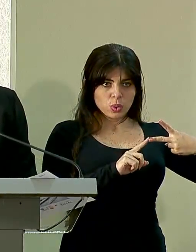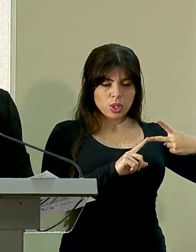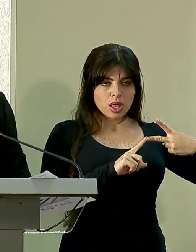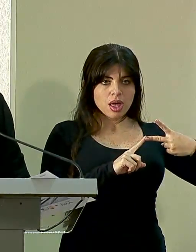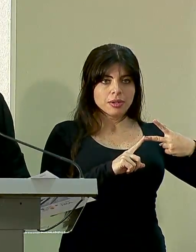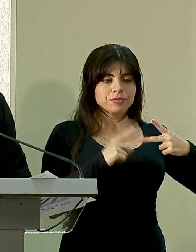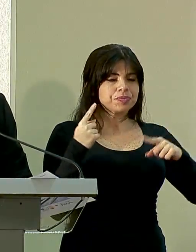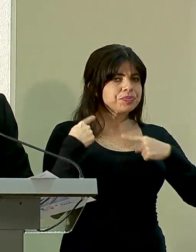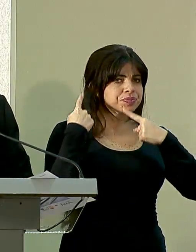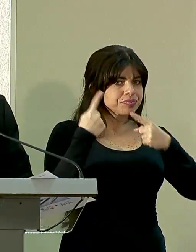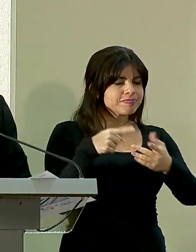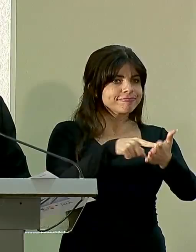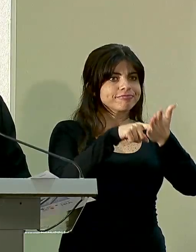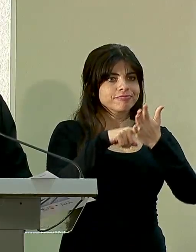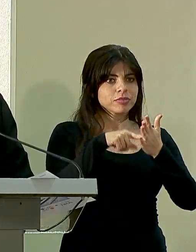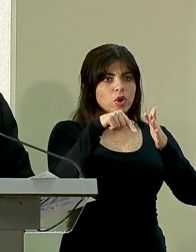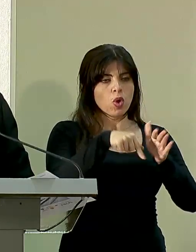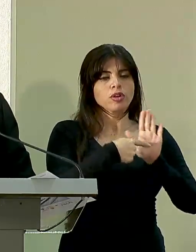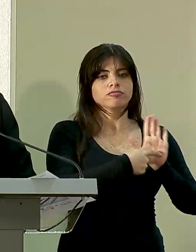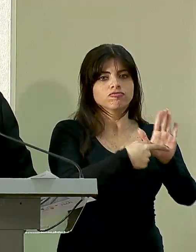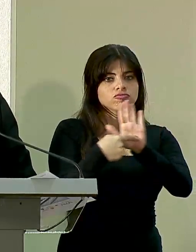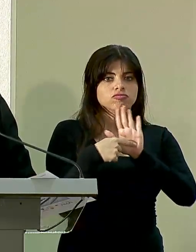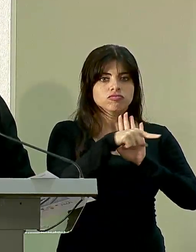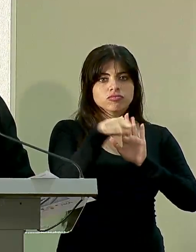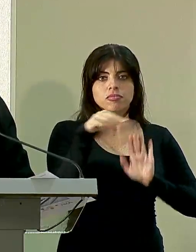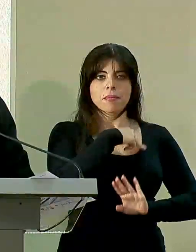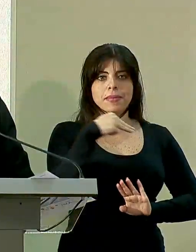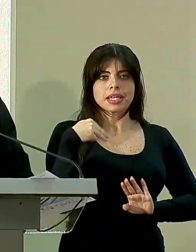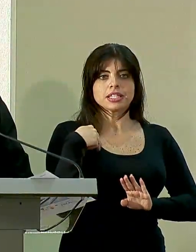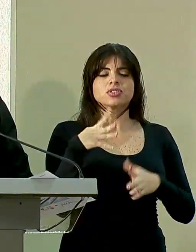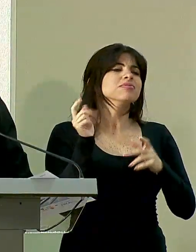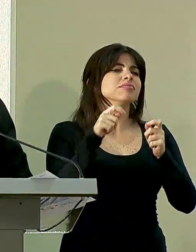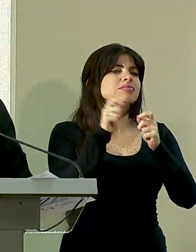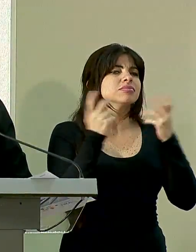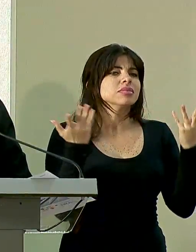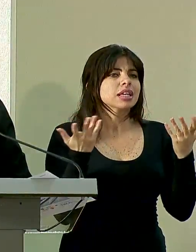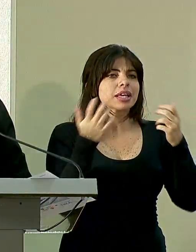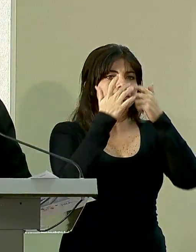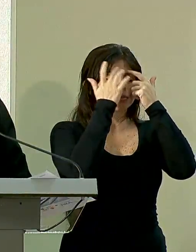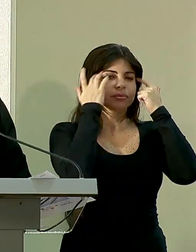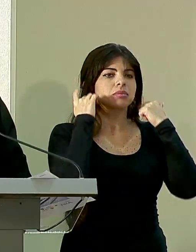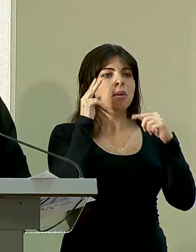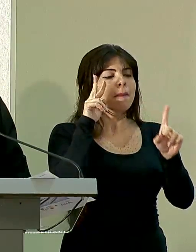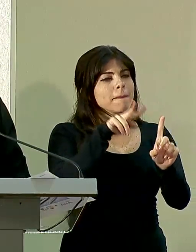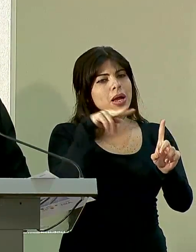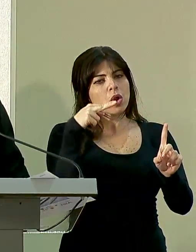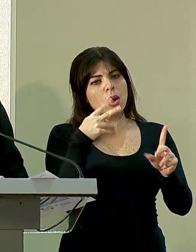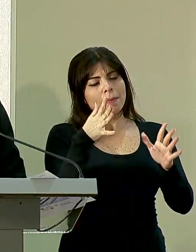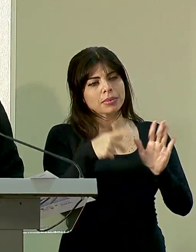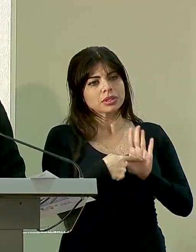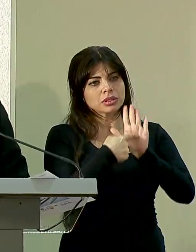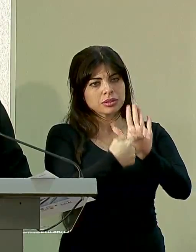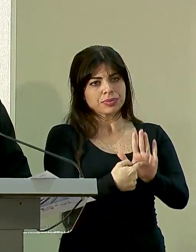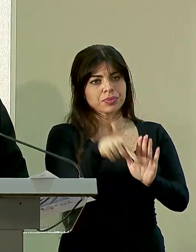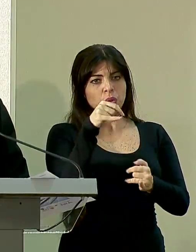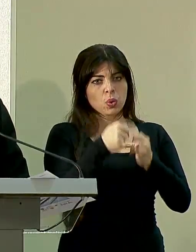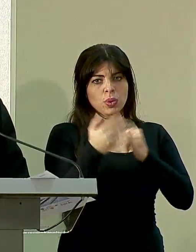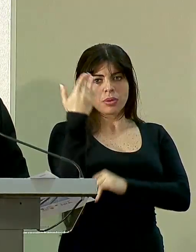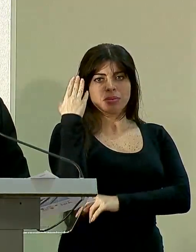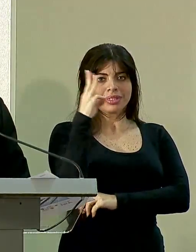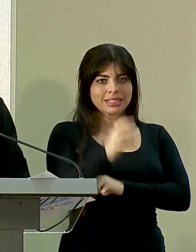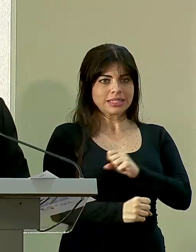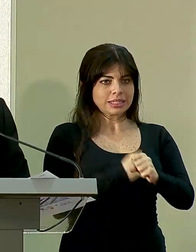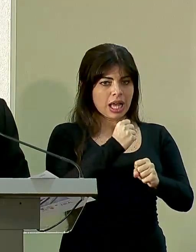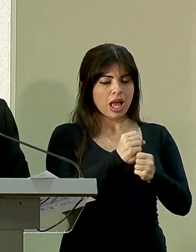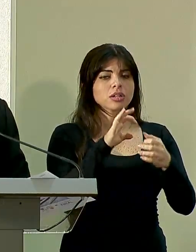una segunda tendencia que se les mostró hoy a los señores ministros, es justamente el panorama que presentamos en estos últimos